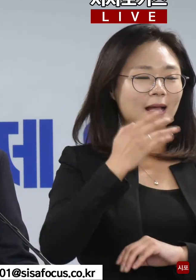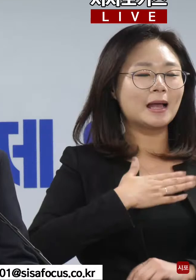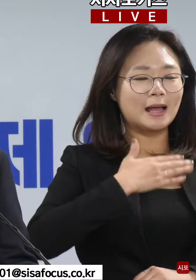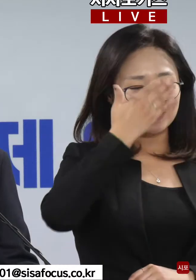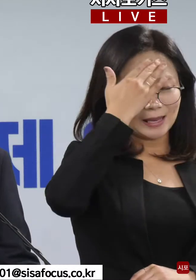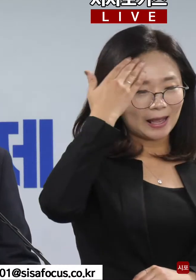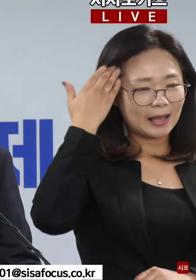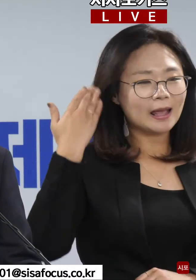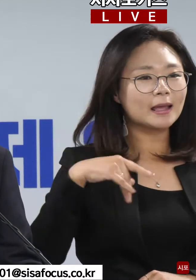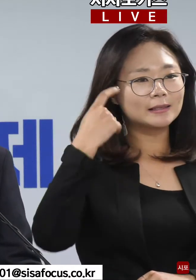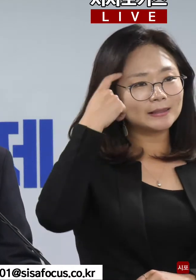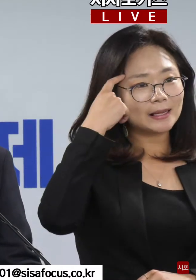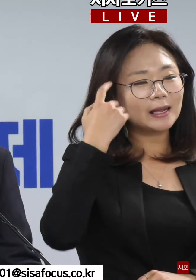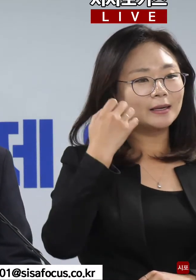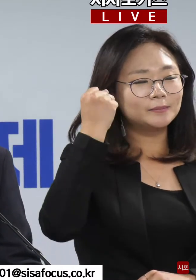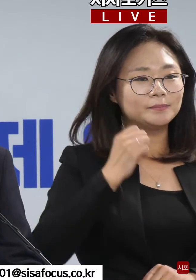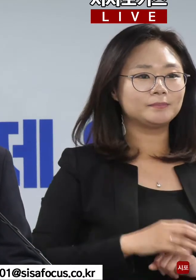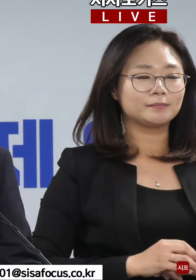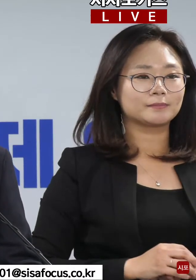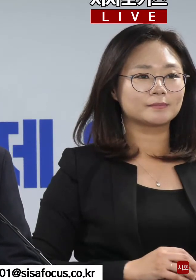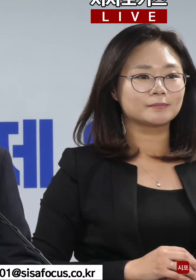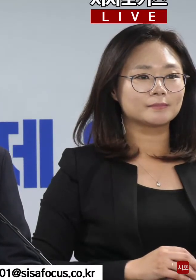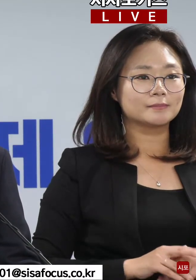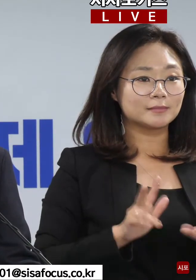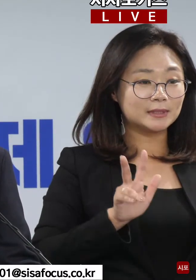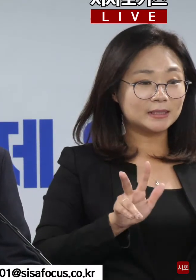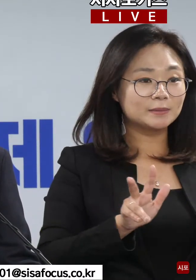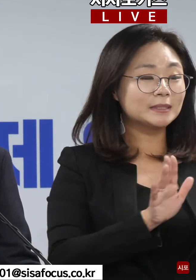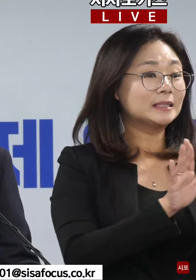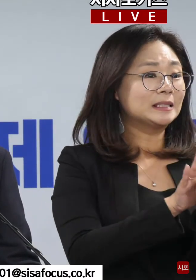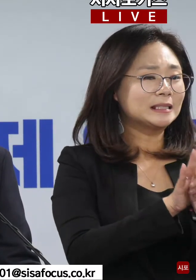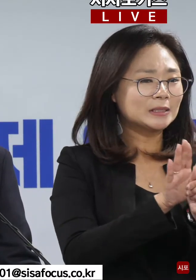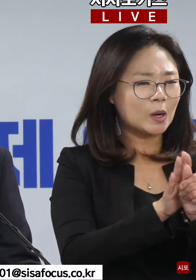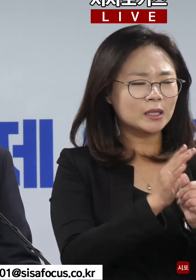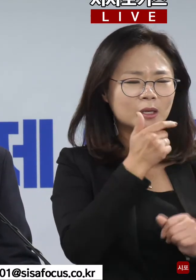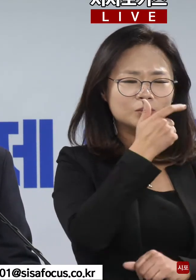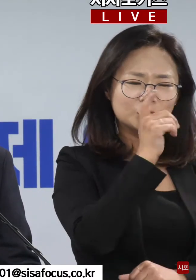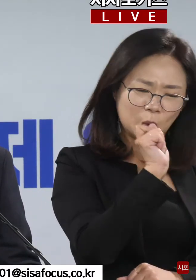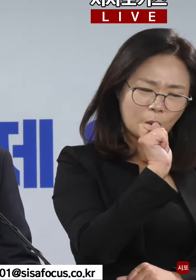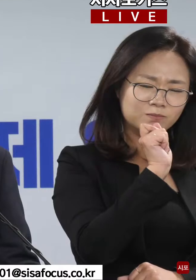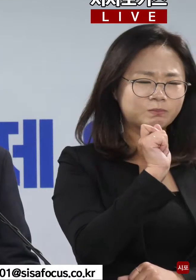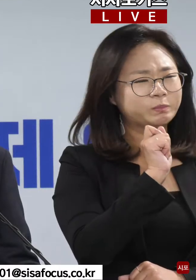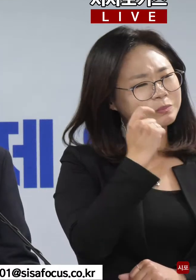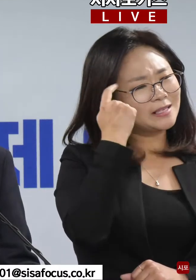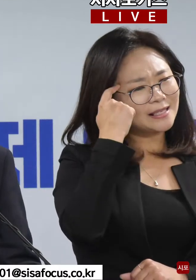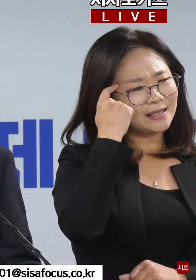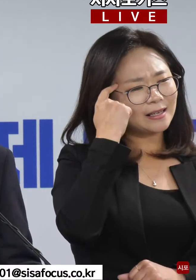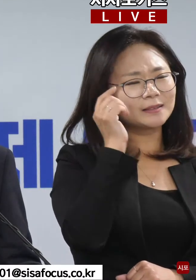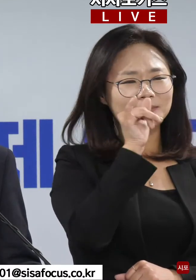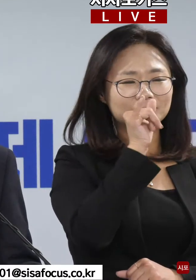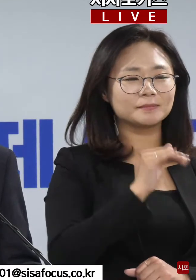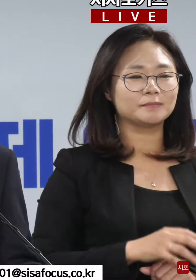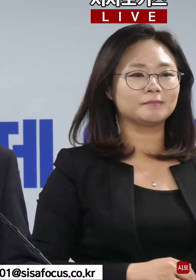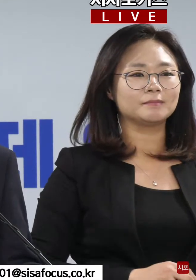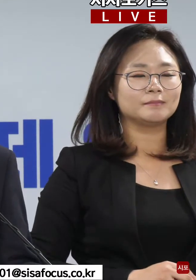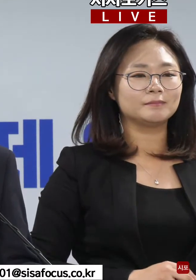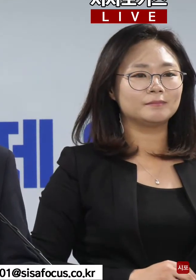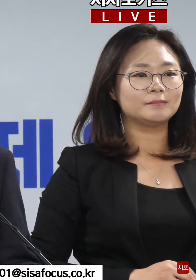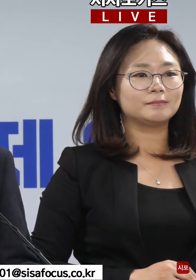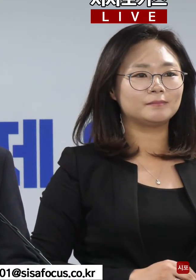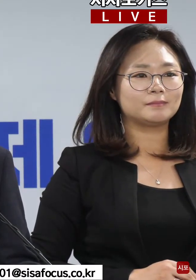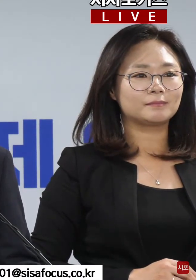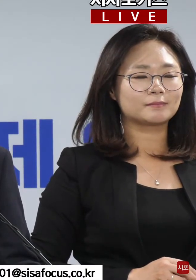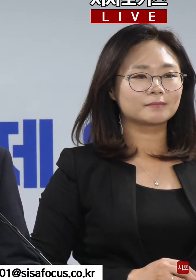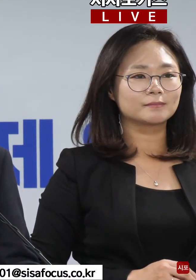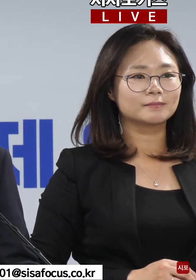그렇게 생각하고요. 저는 여전히 지원이 너무 미약하다라고 믿는 사람이기